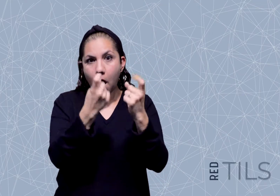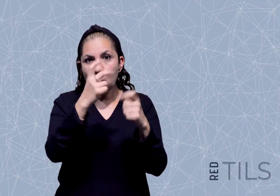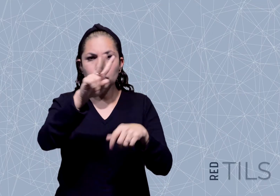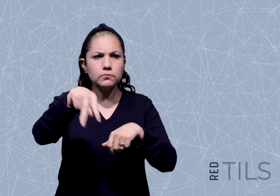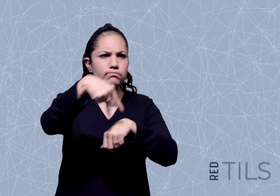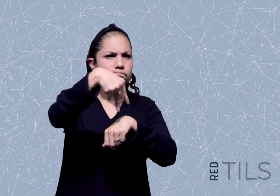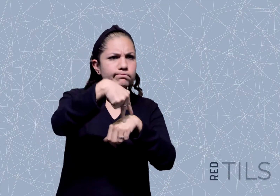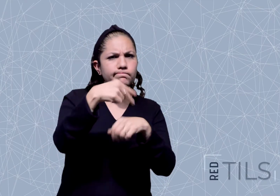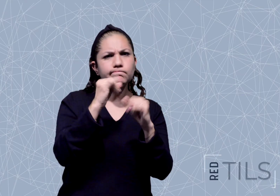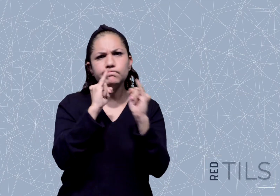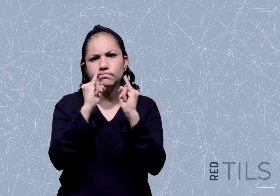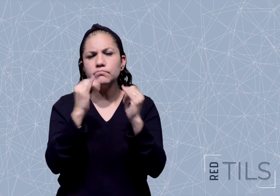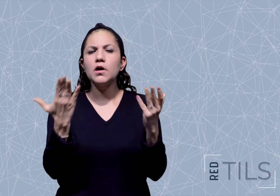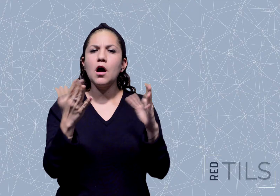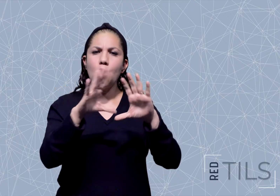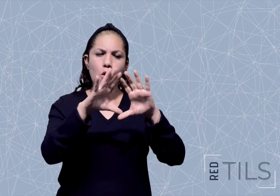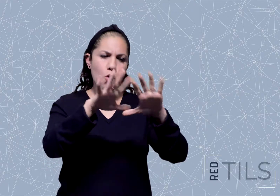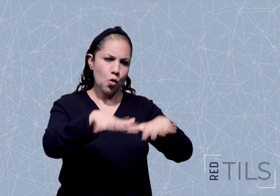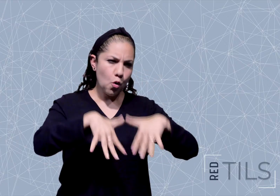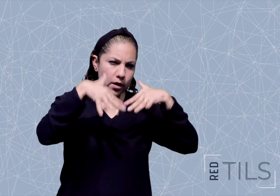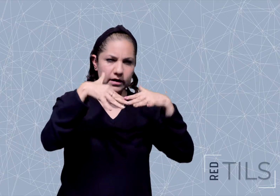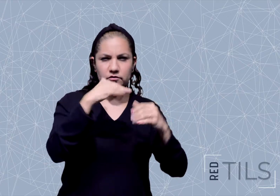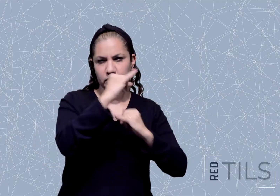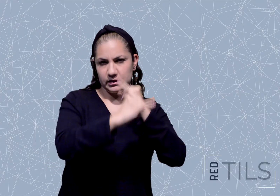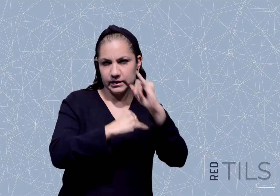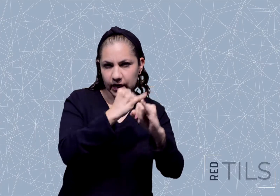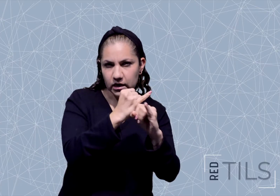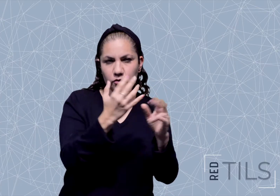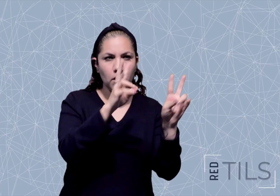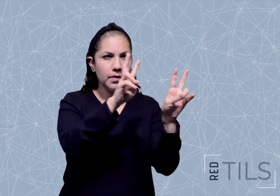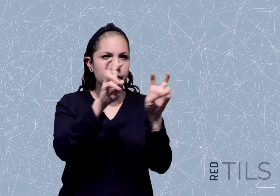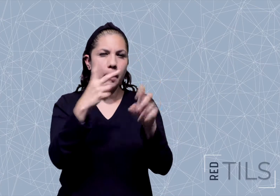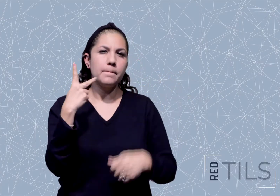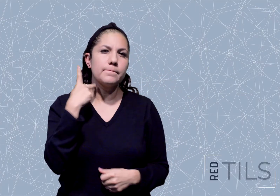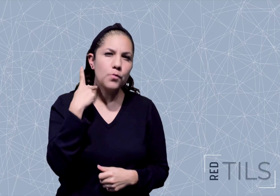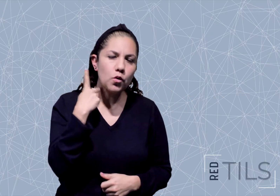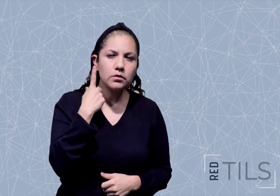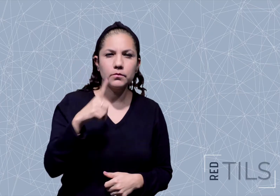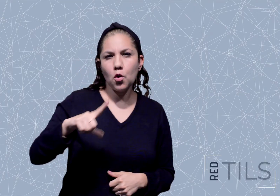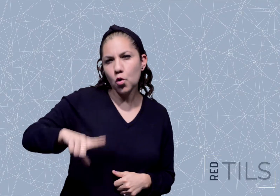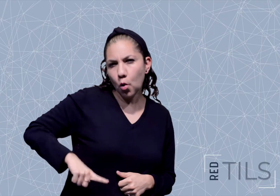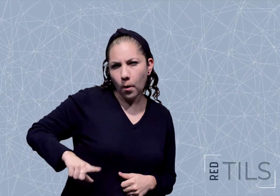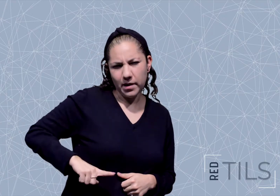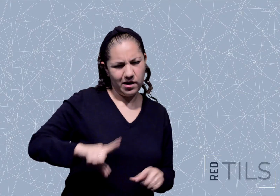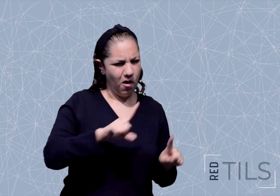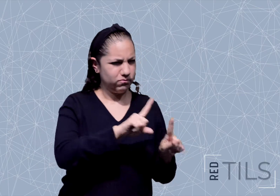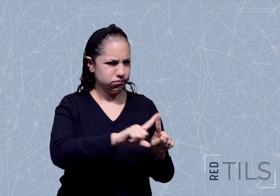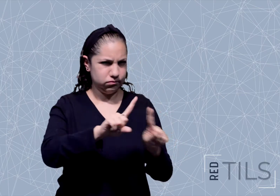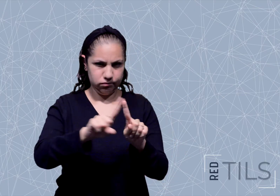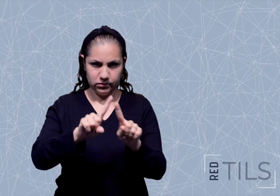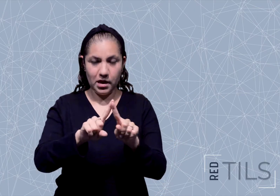distintos niveles, desde congresos internacionales, políticos, gubernamentales, etc.